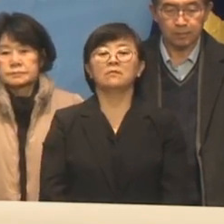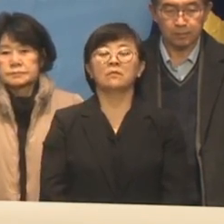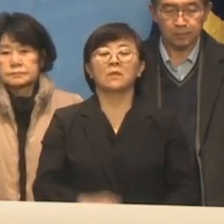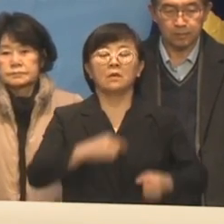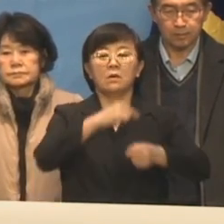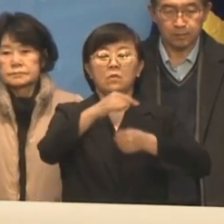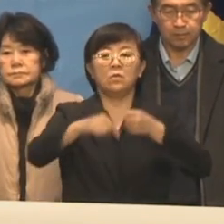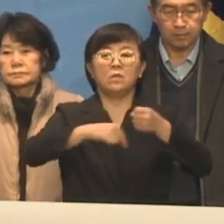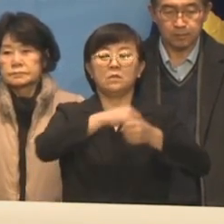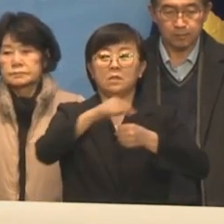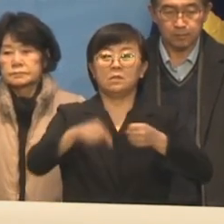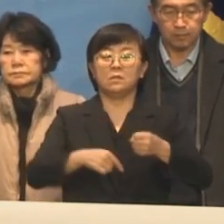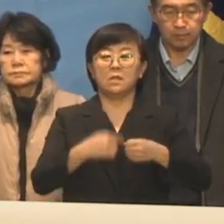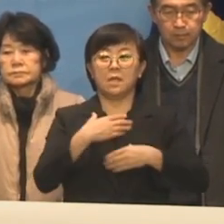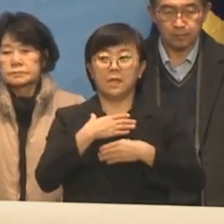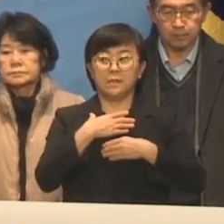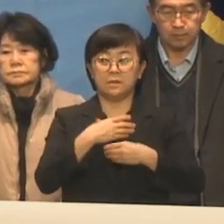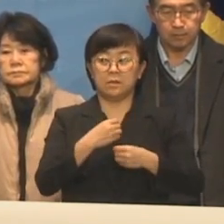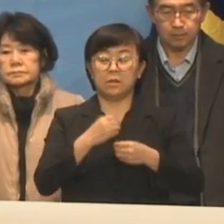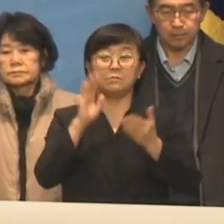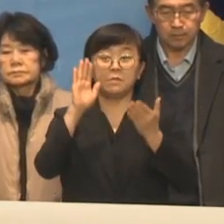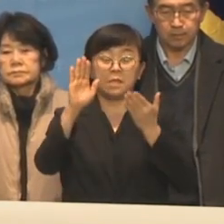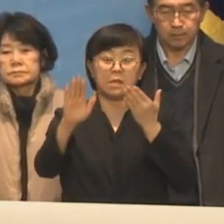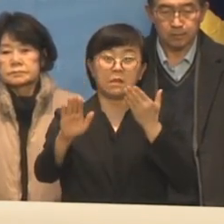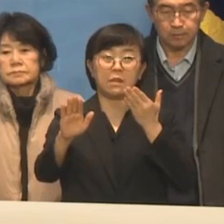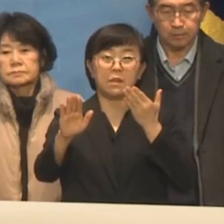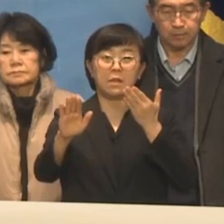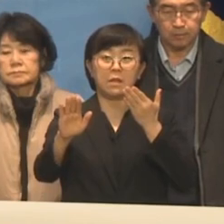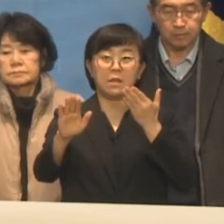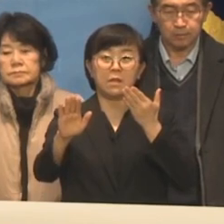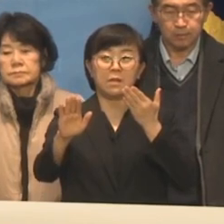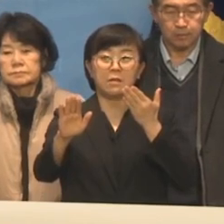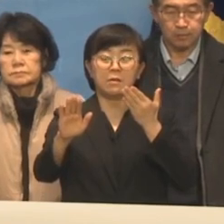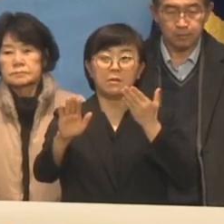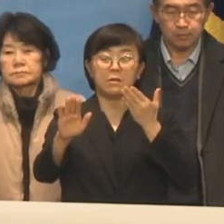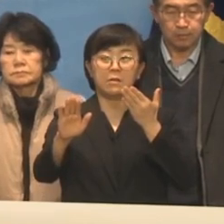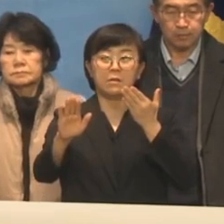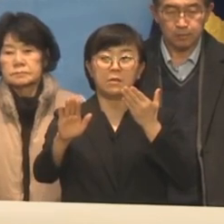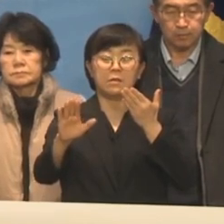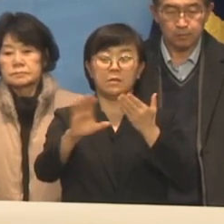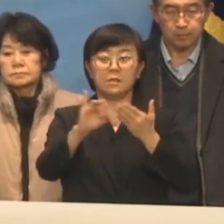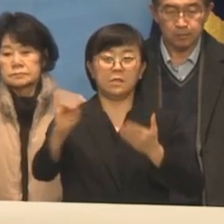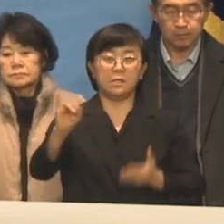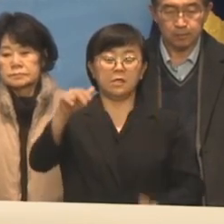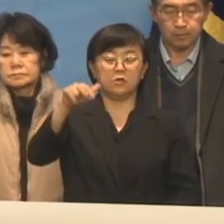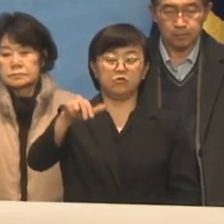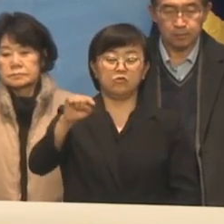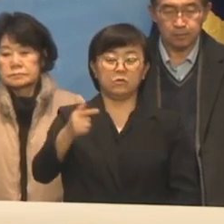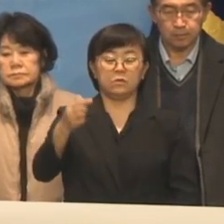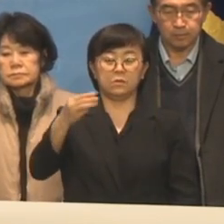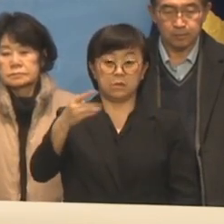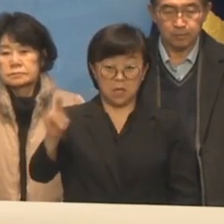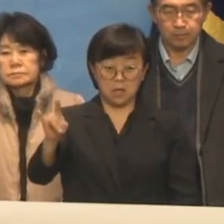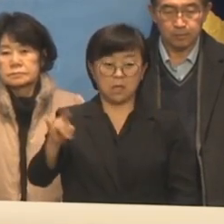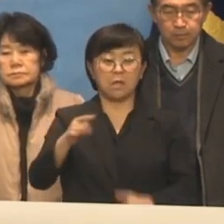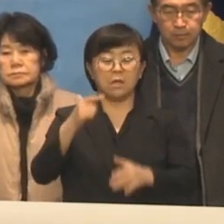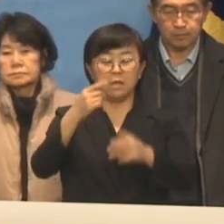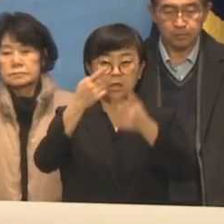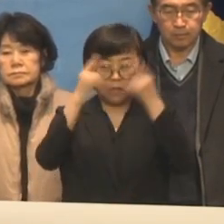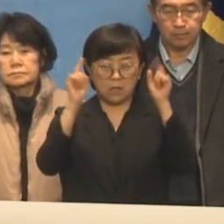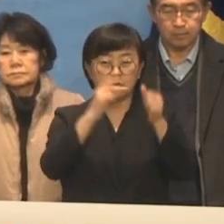원자력 안전과 미래인가요? 네. 예, 안전과 미래의 이준택 교수님 모셨습니다.